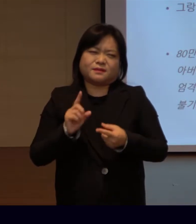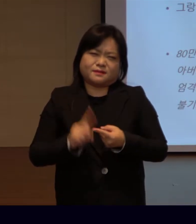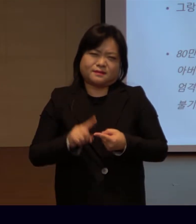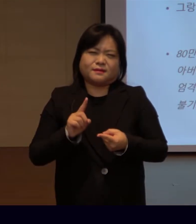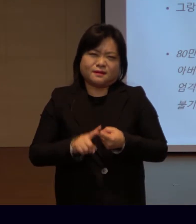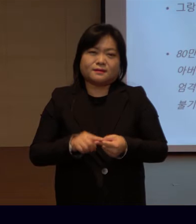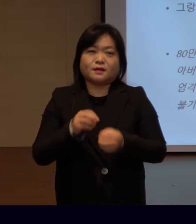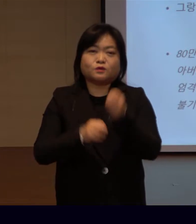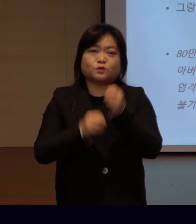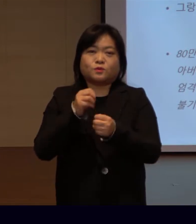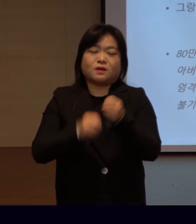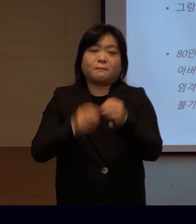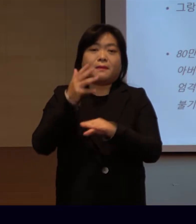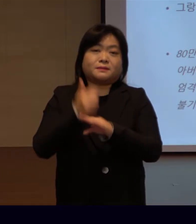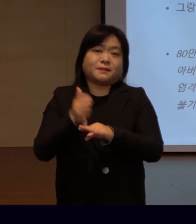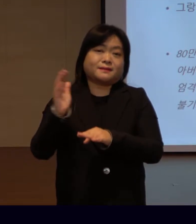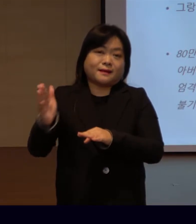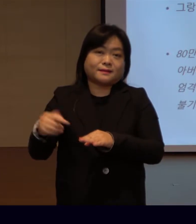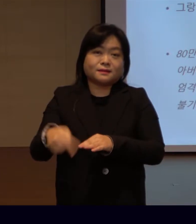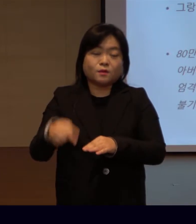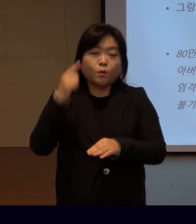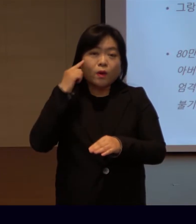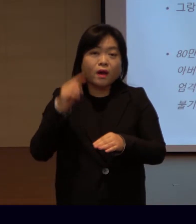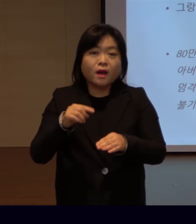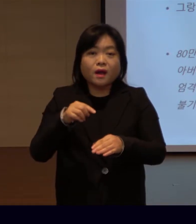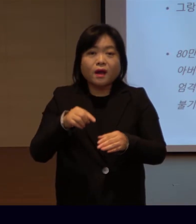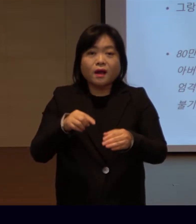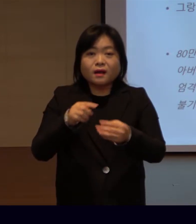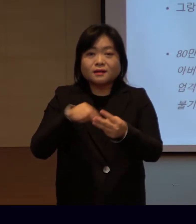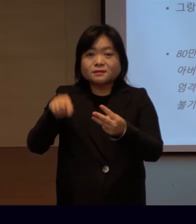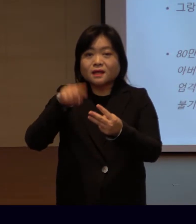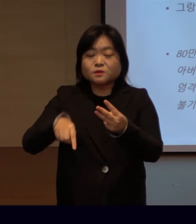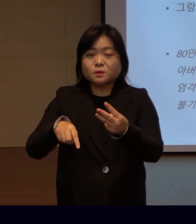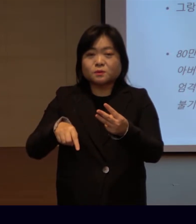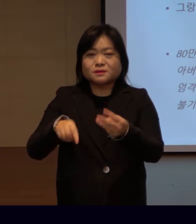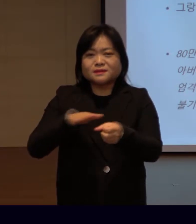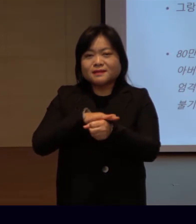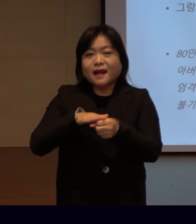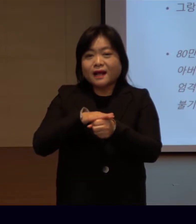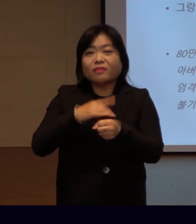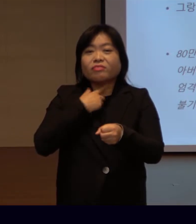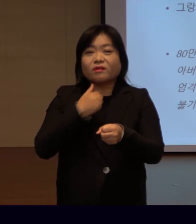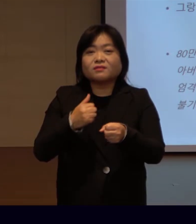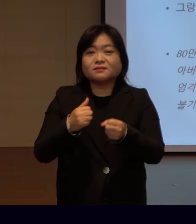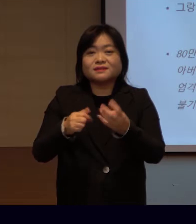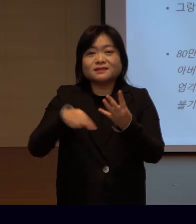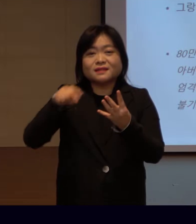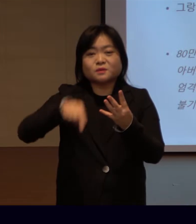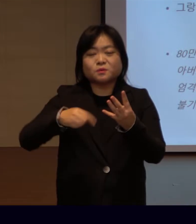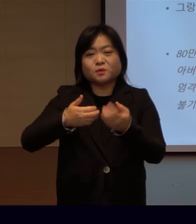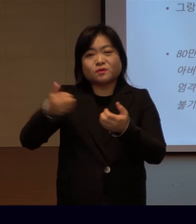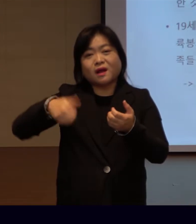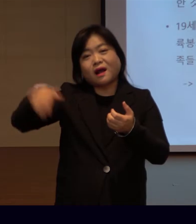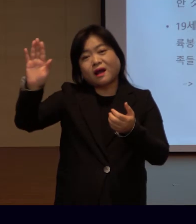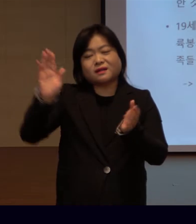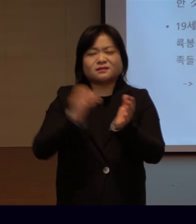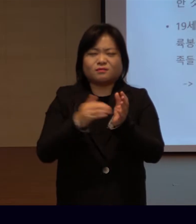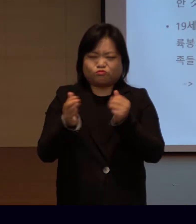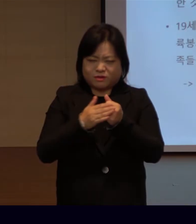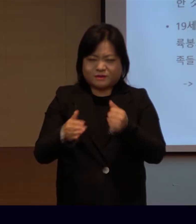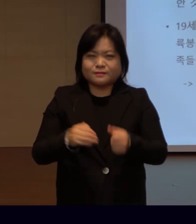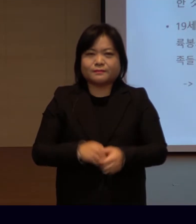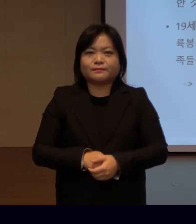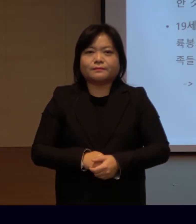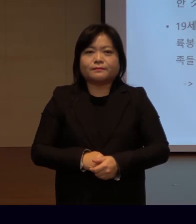이게 이제 소설의 마지막입니다. 왜냐하면 자기가 사랑했던 사촌 샤를르는 또 떠나버리고 뭐 이런 소설적인 이야기가 있습니다.